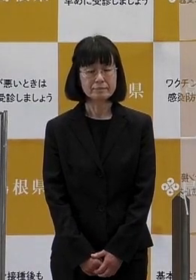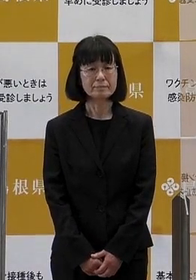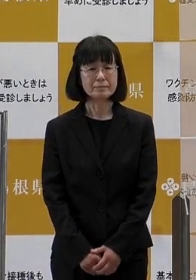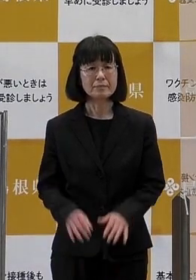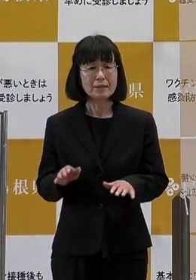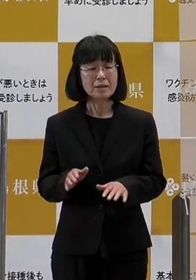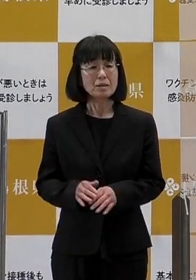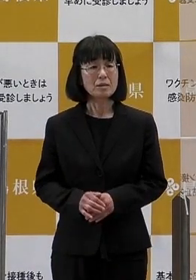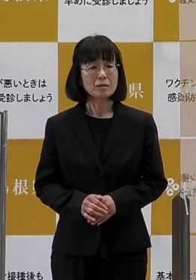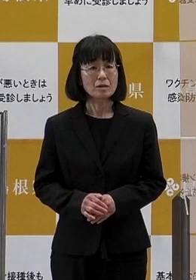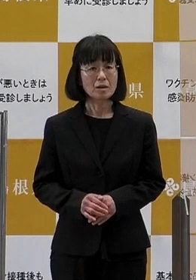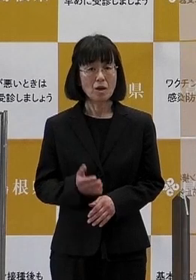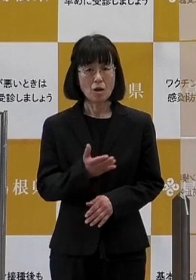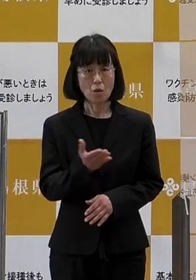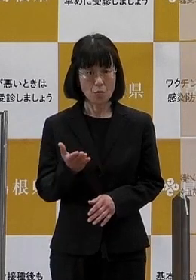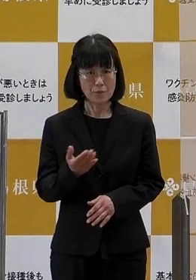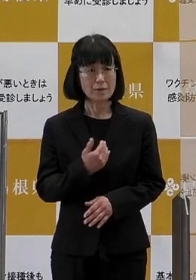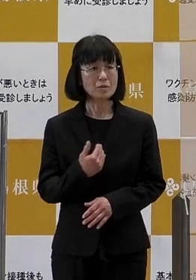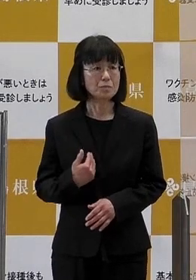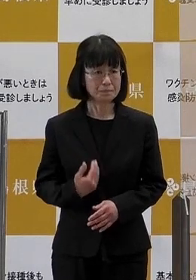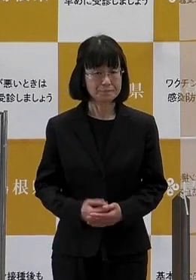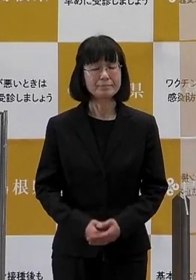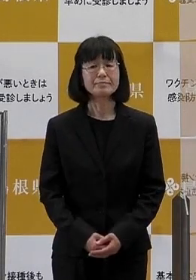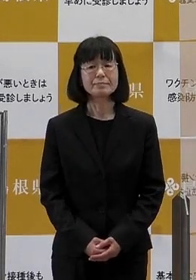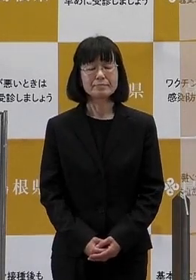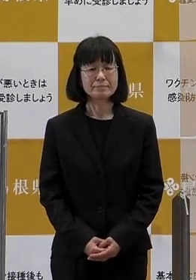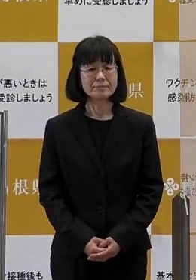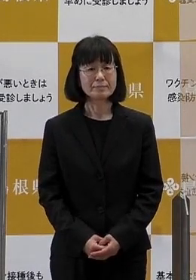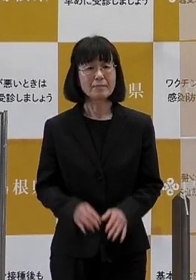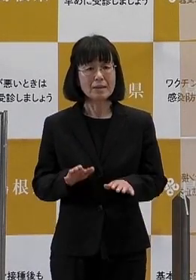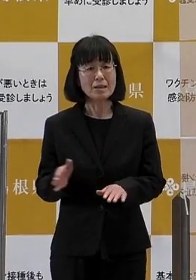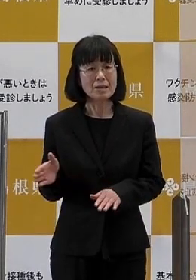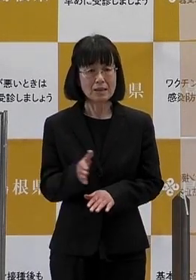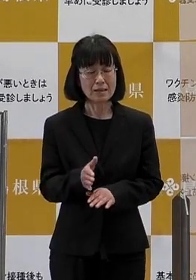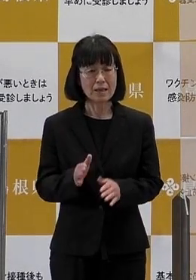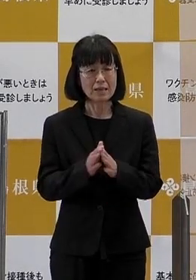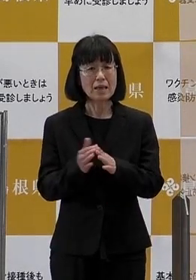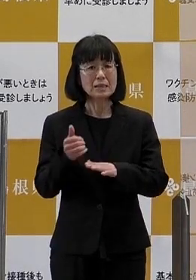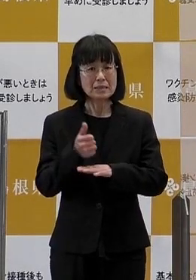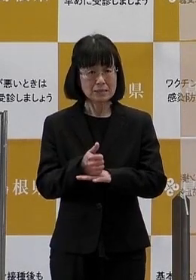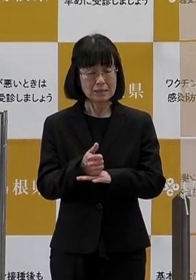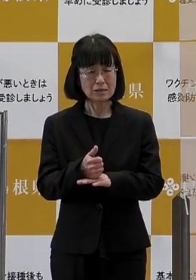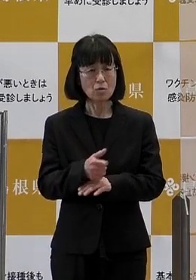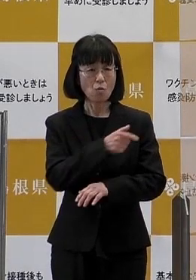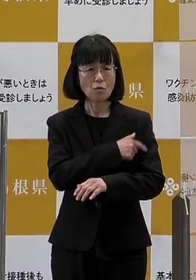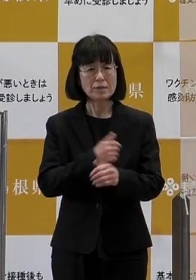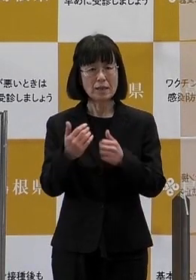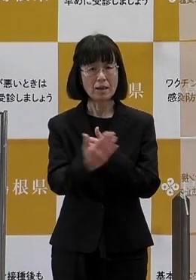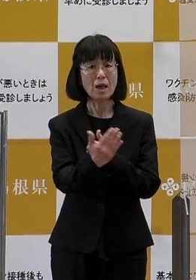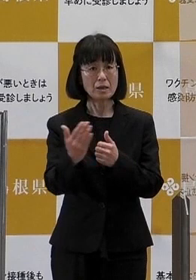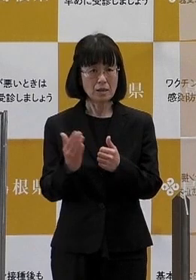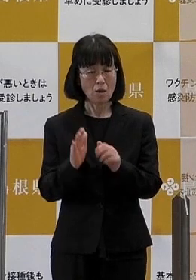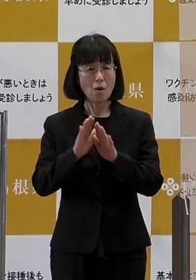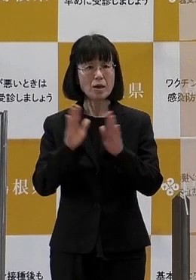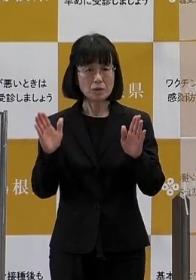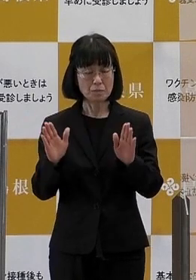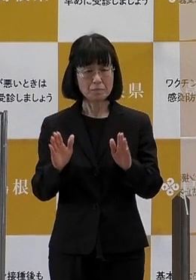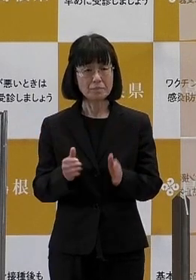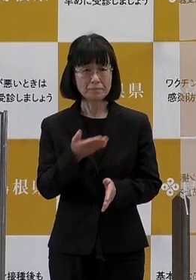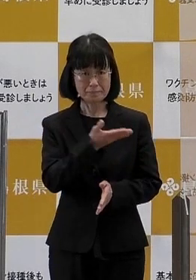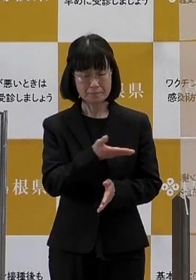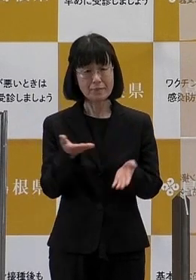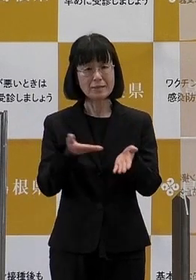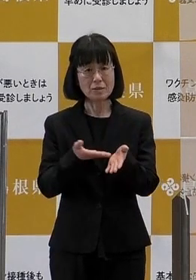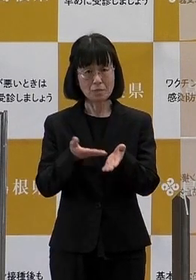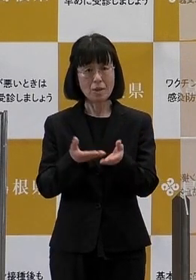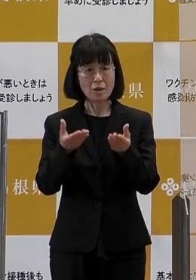カメラご準備よろしいでしょうか。ただいまより知事記者会見を始めさせていただきます。冒頭知事よりコメントが